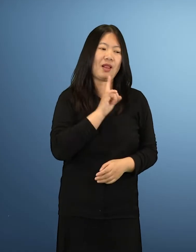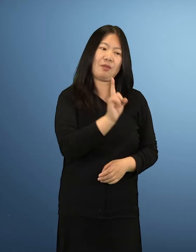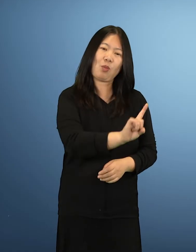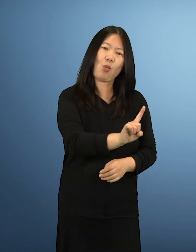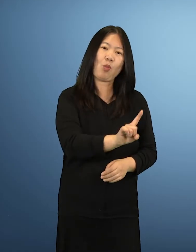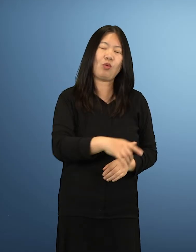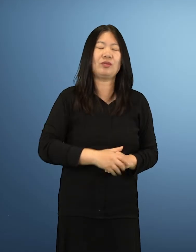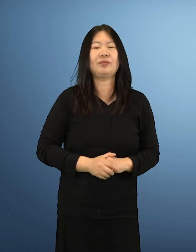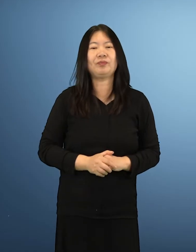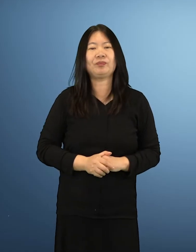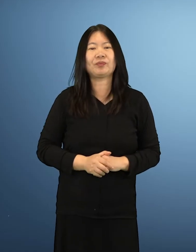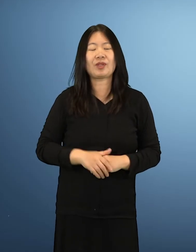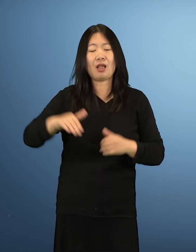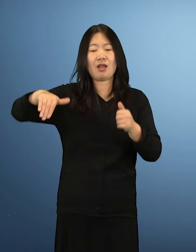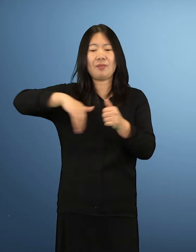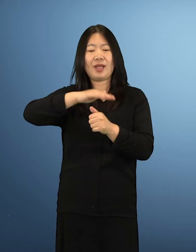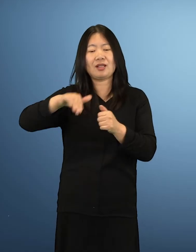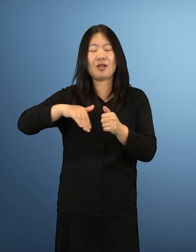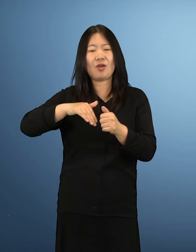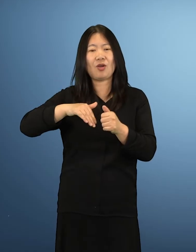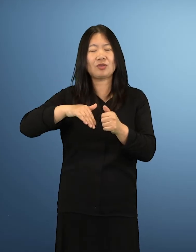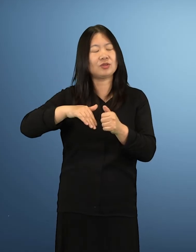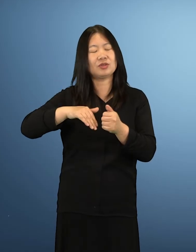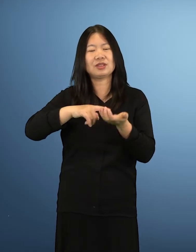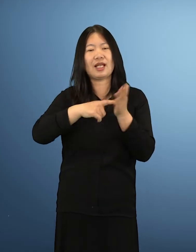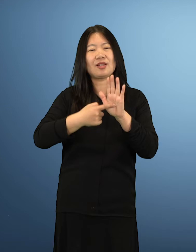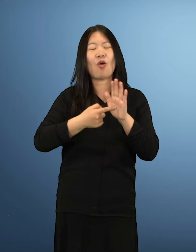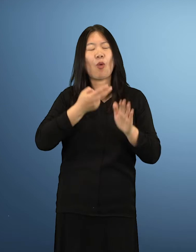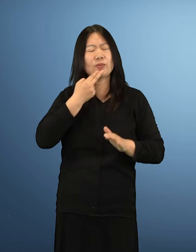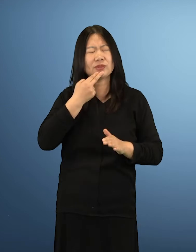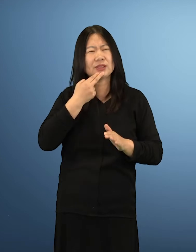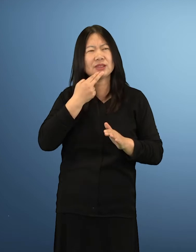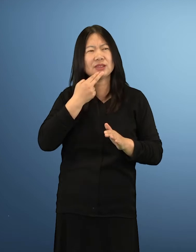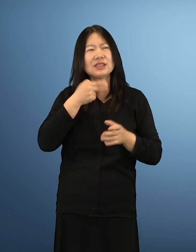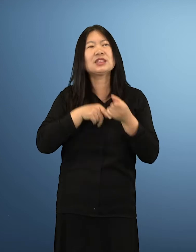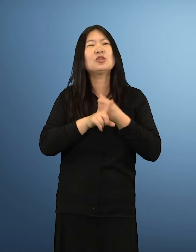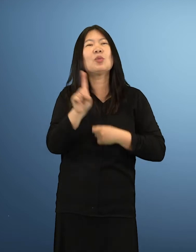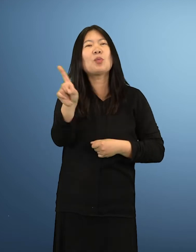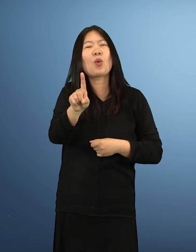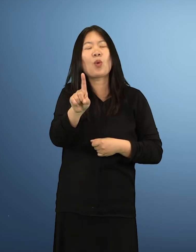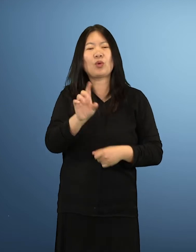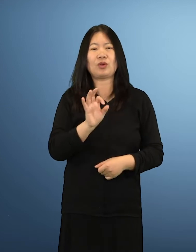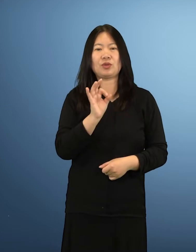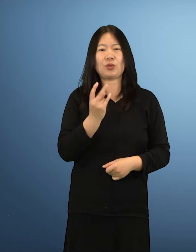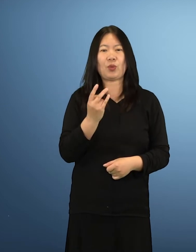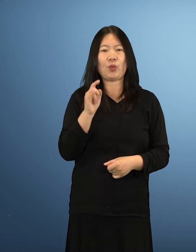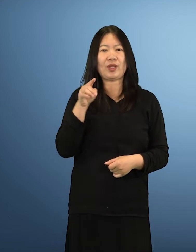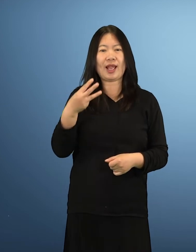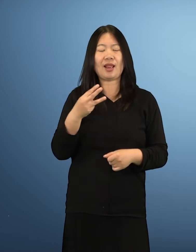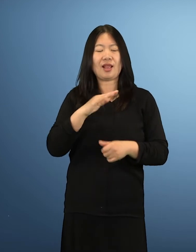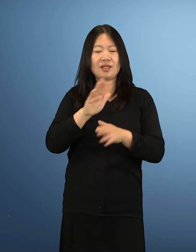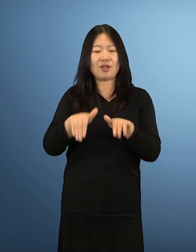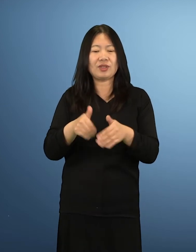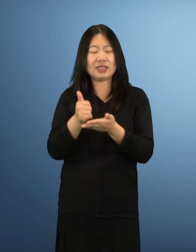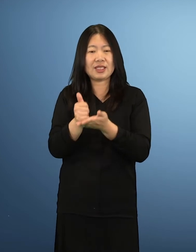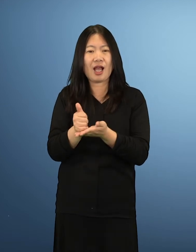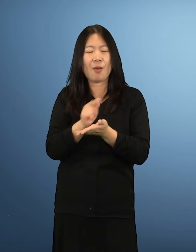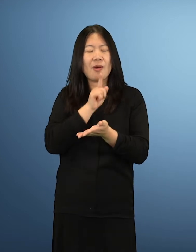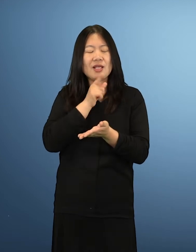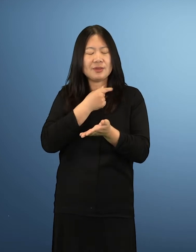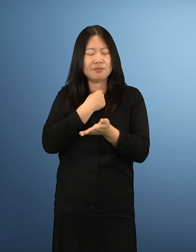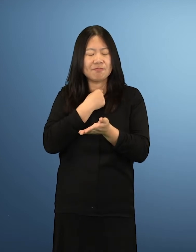합니다. 배경을 밝히지 않을 때에는 이 요엘 선지자가 말하고